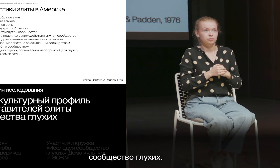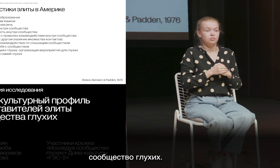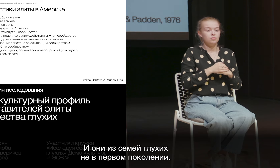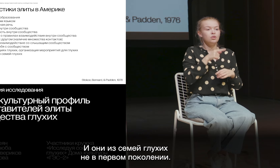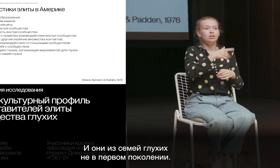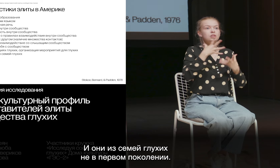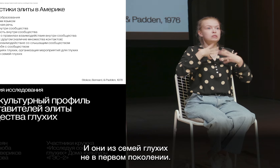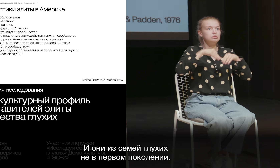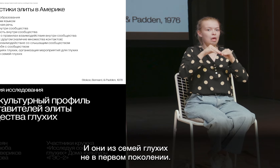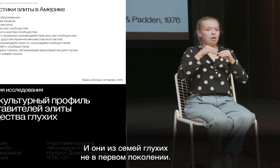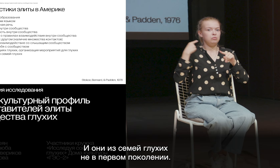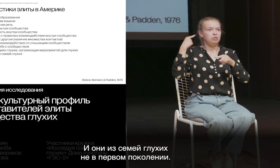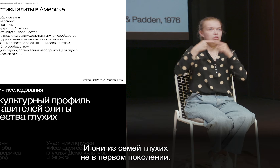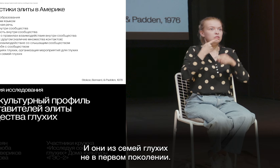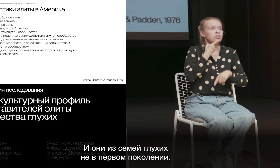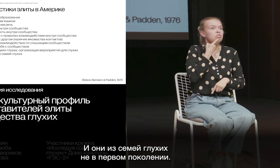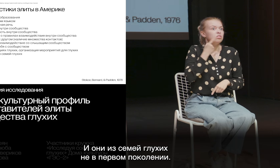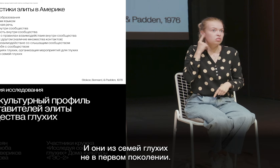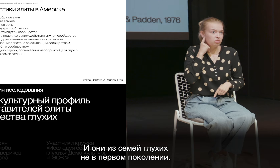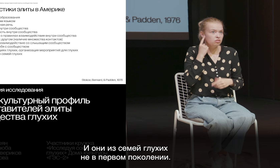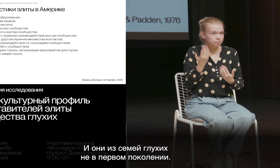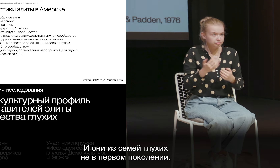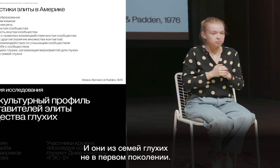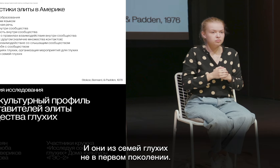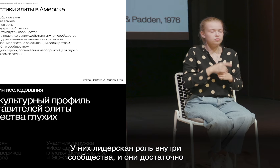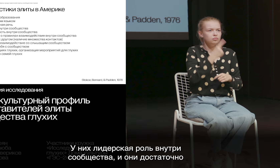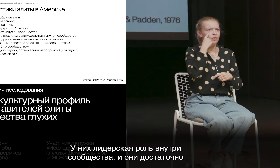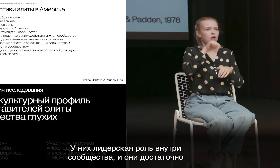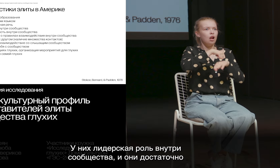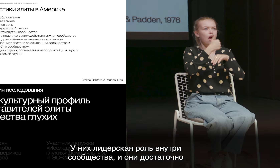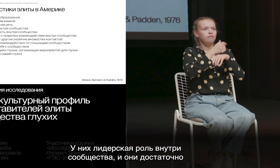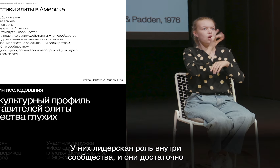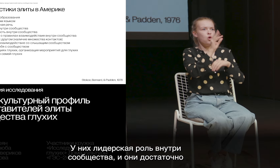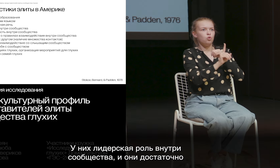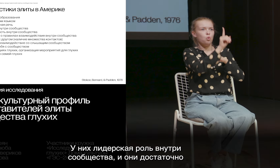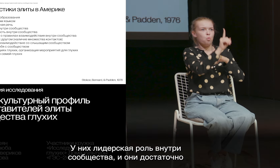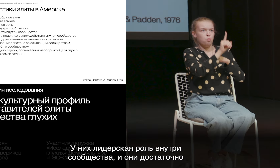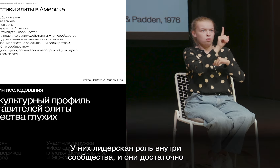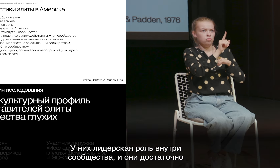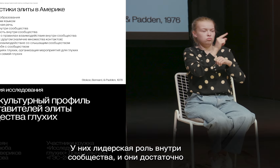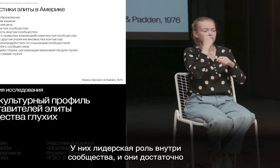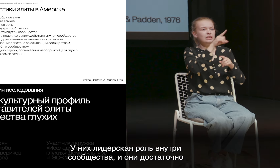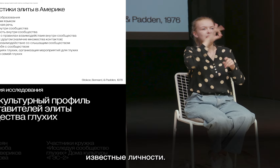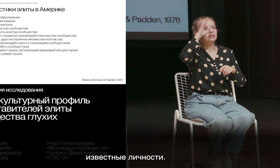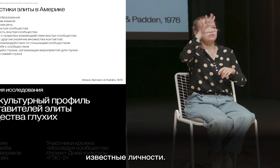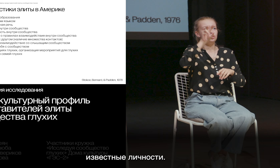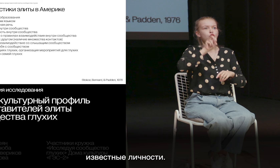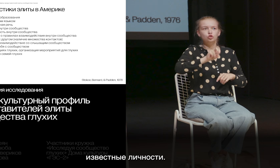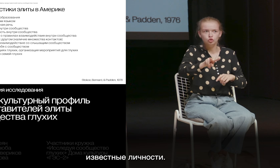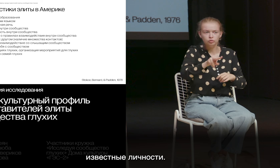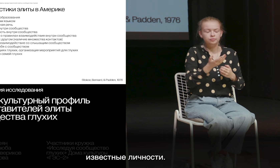сообщество глухих, и они из семей глухих, не в первом поколении, и они